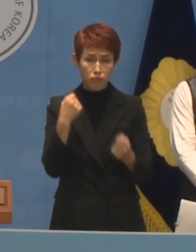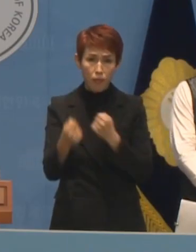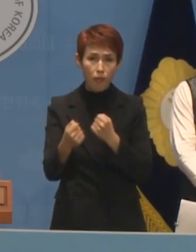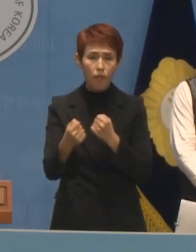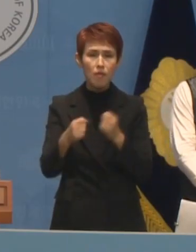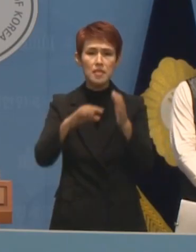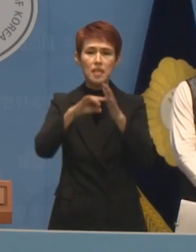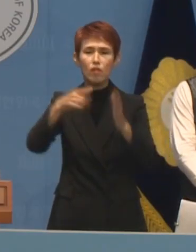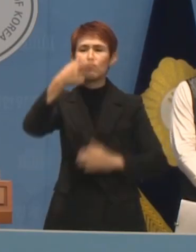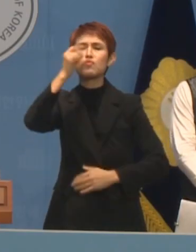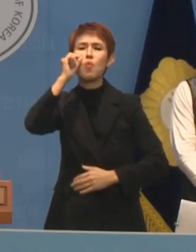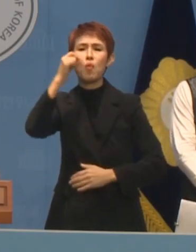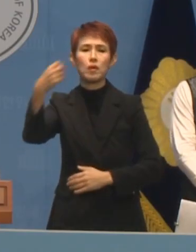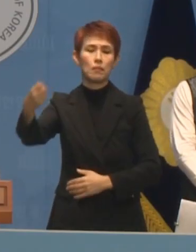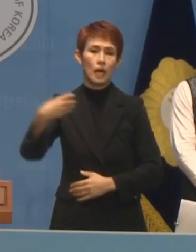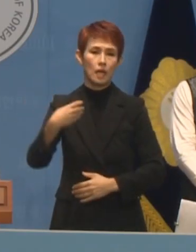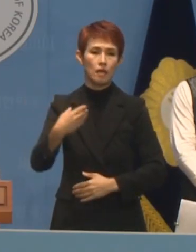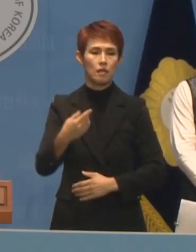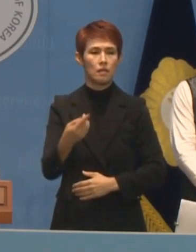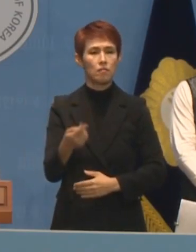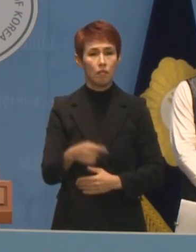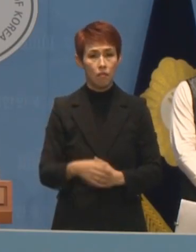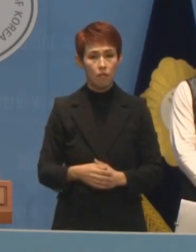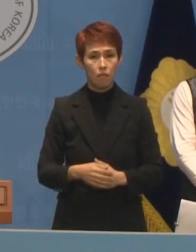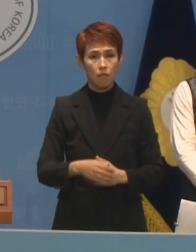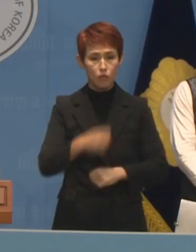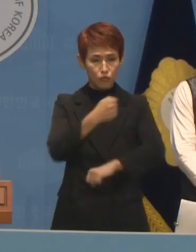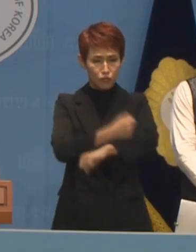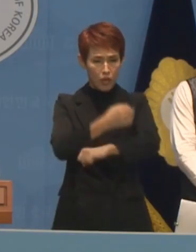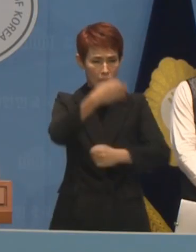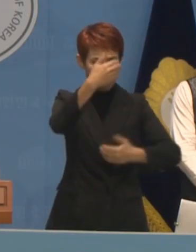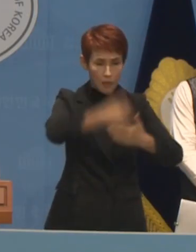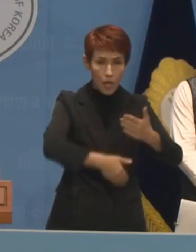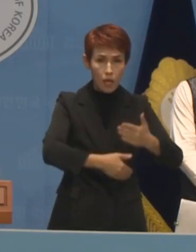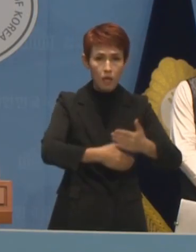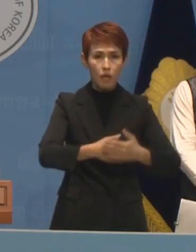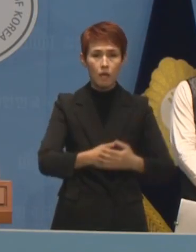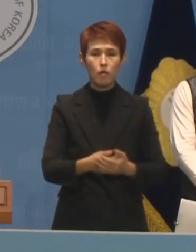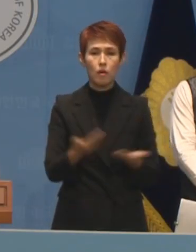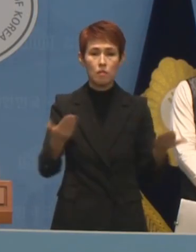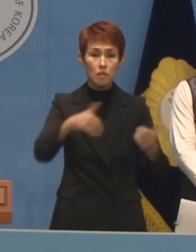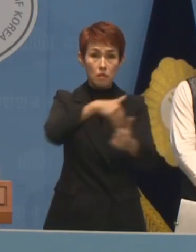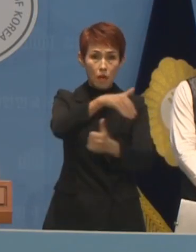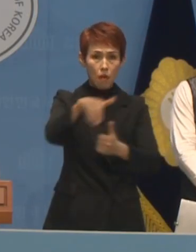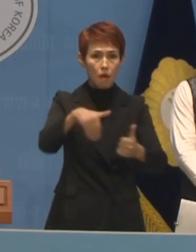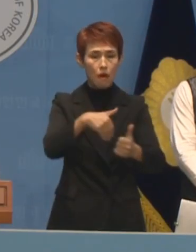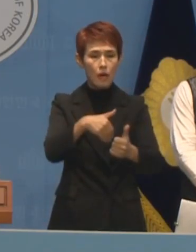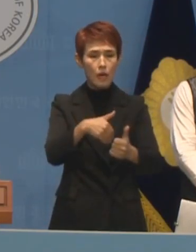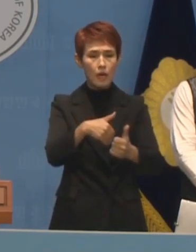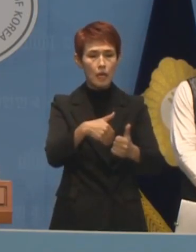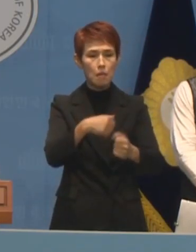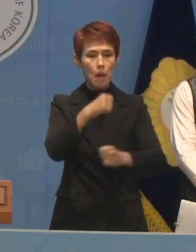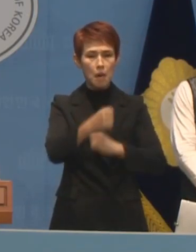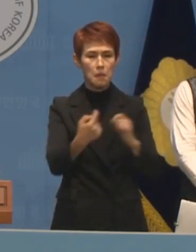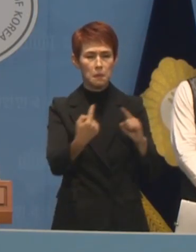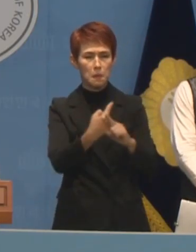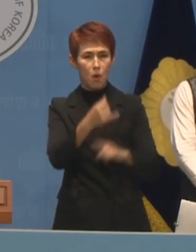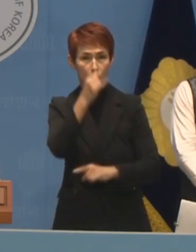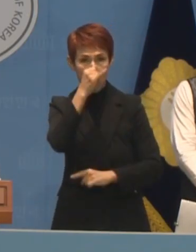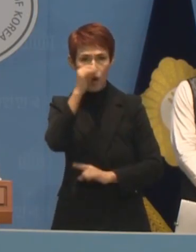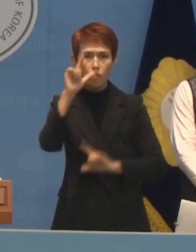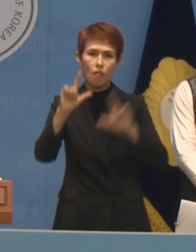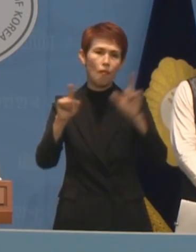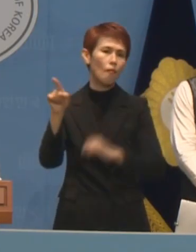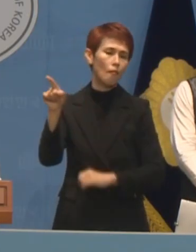책임을 노동자에게 전가하고 수당을 삭감하거나 근무 형태를 불이익 변경하려는 움직임 또한 감지되고